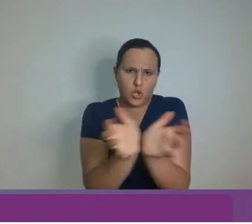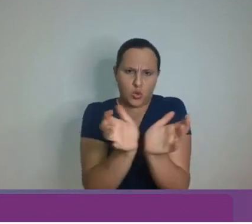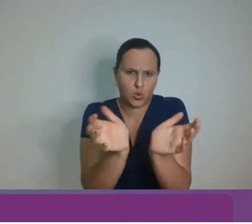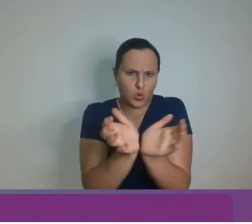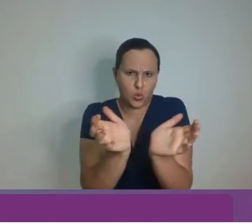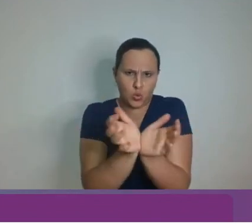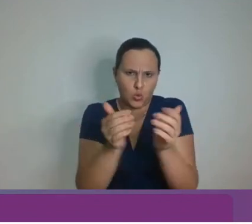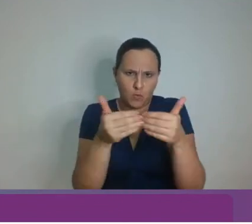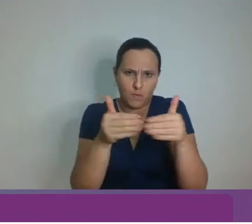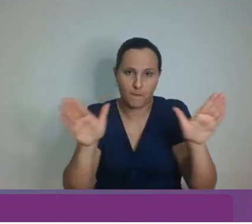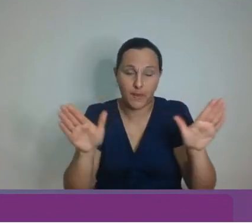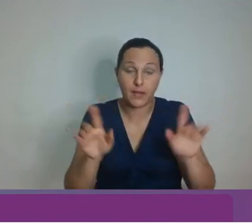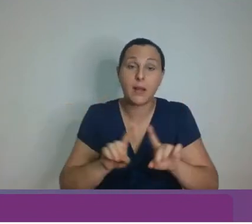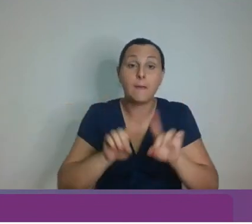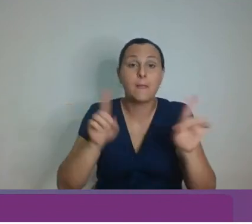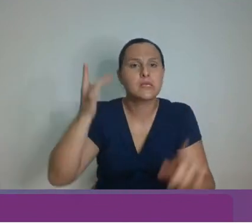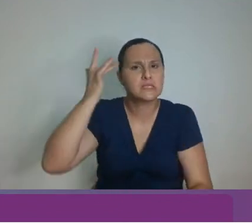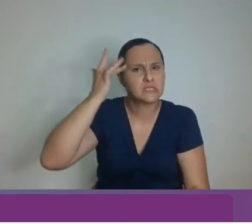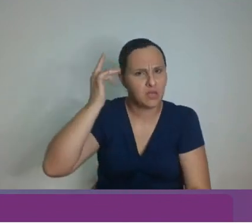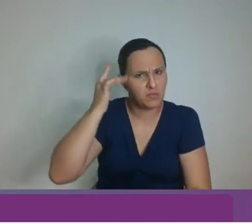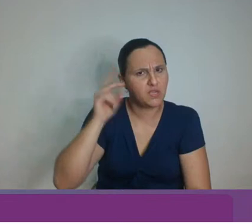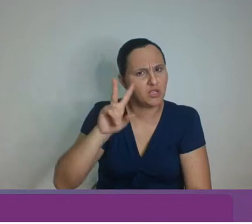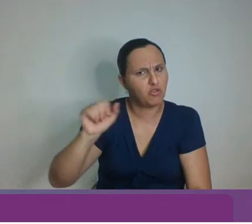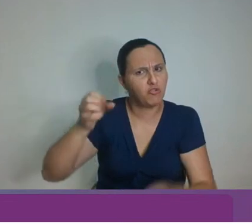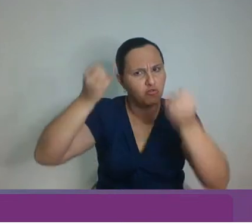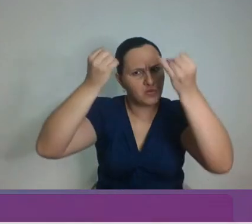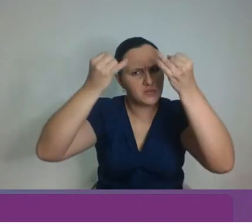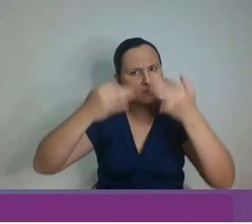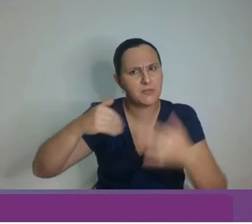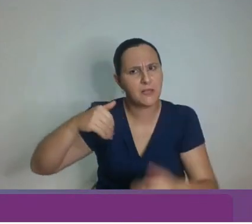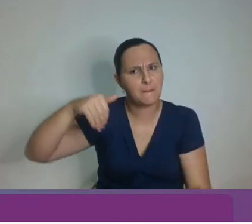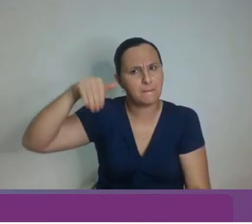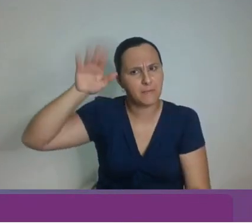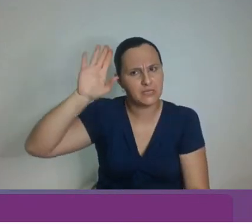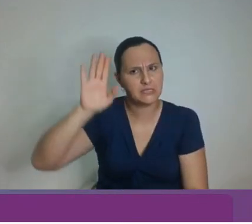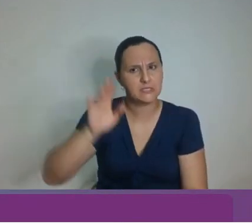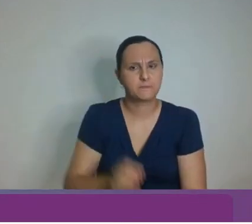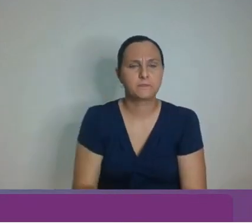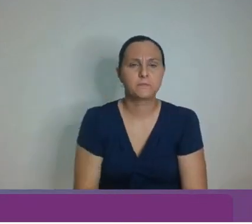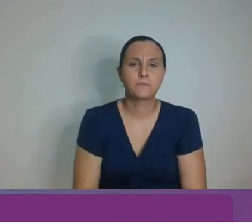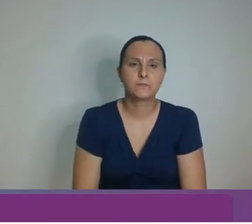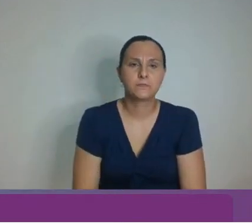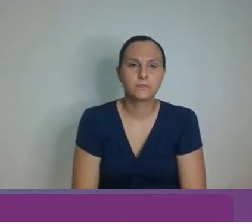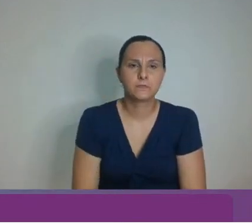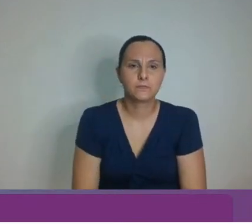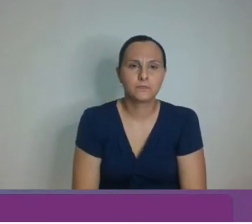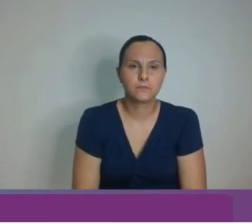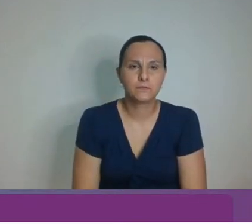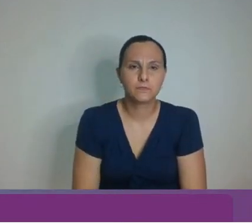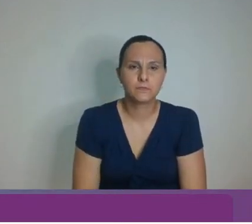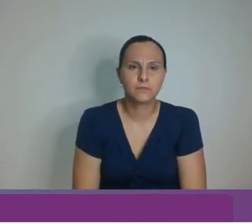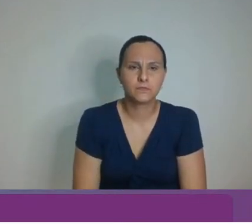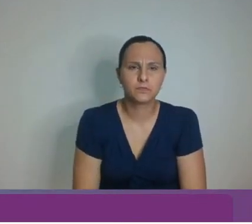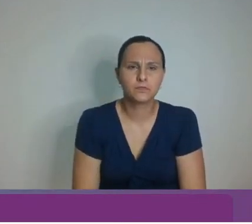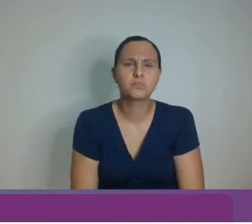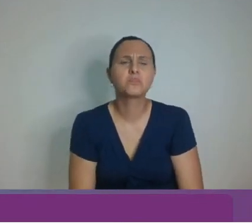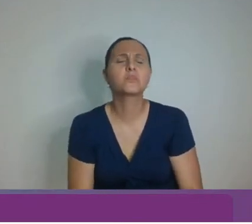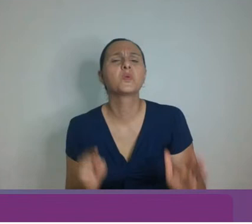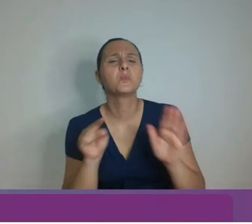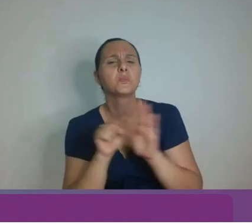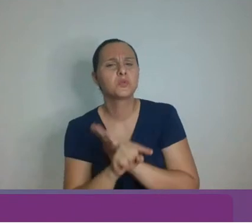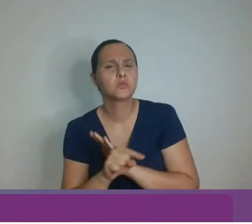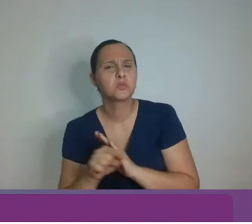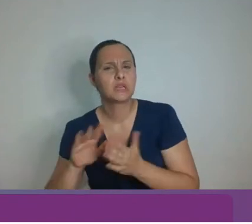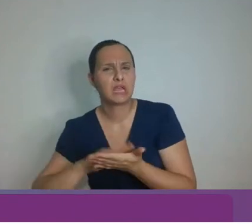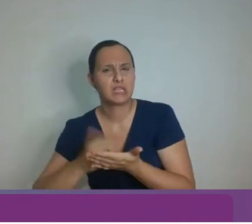na aula de amanhã a gente vai conversar um pouquinho sobre isso, tá bom? Olha, a interpretação direta é sempre de Libras para português? Sim,